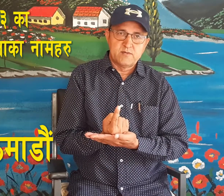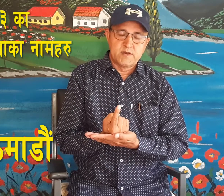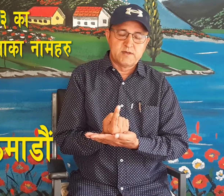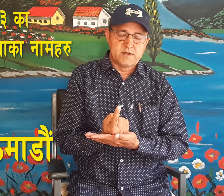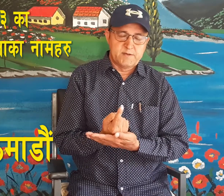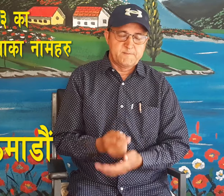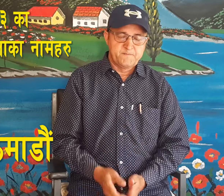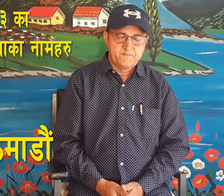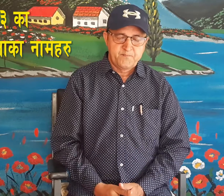भन्ने यसरी।